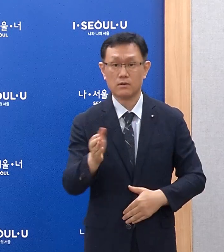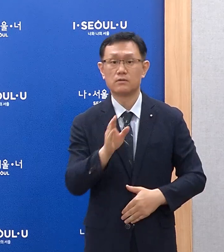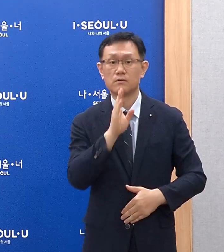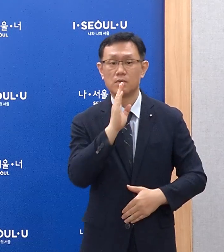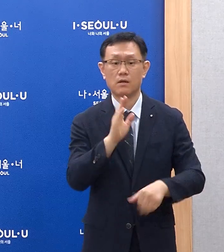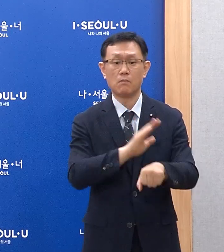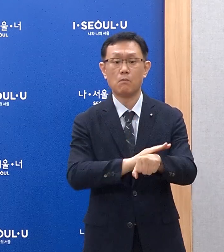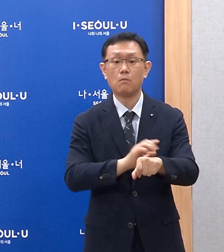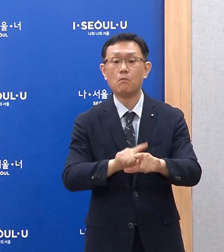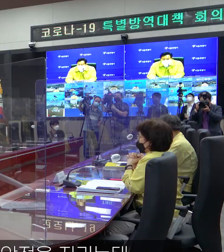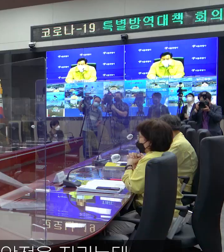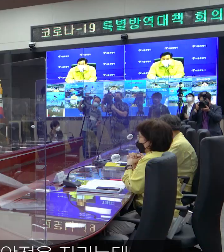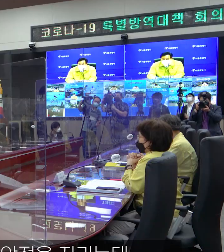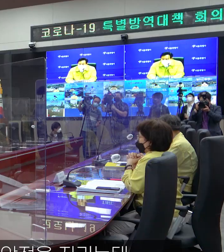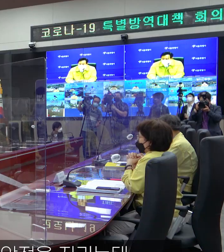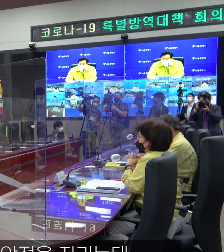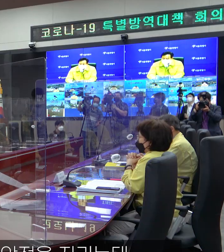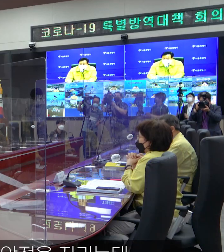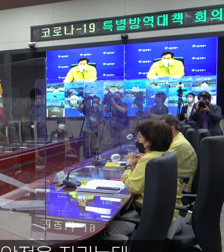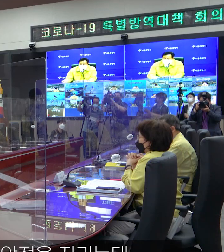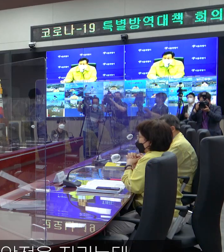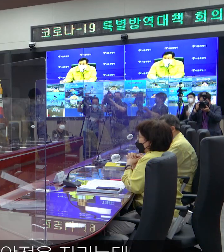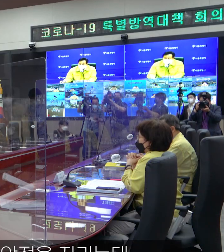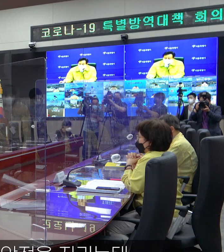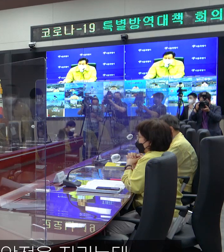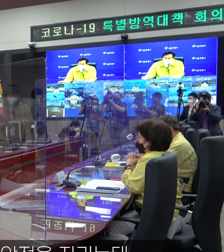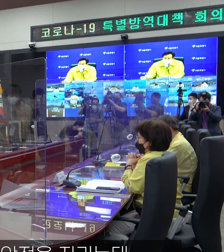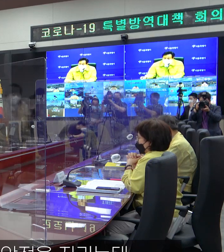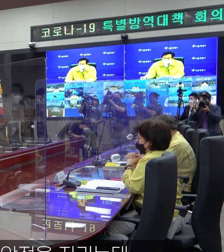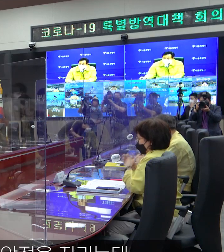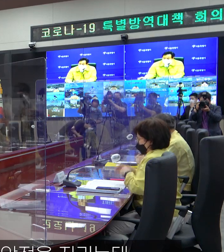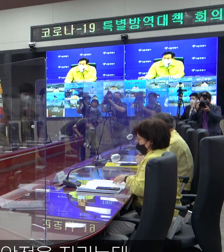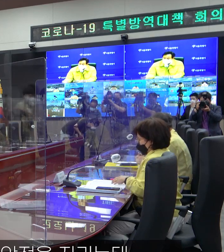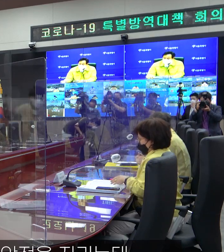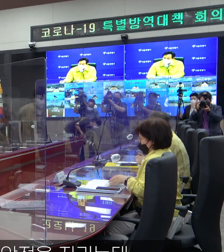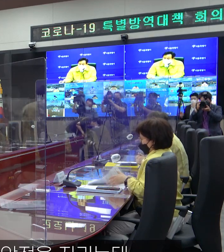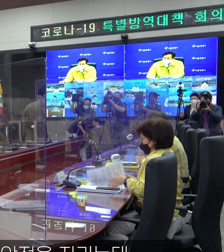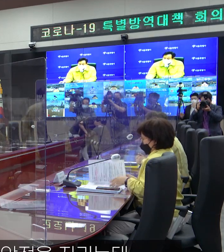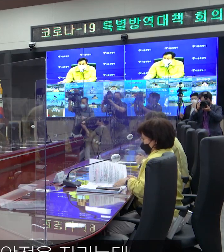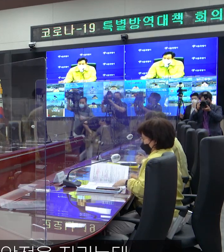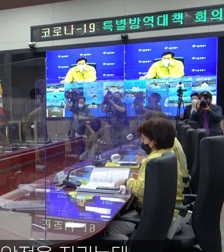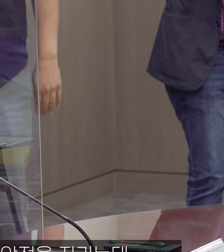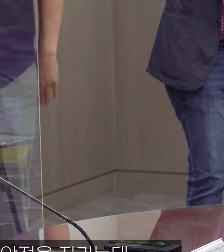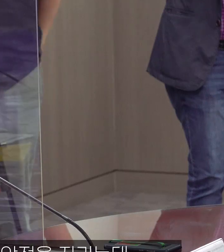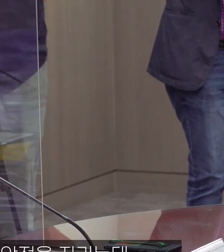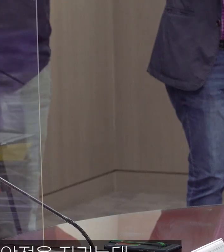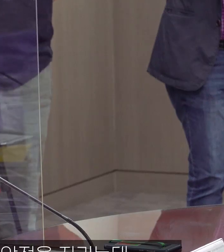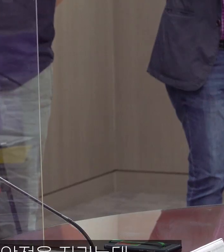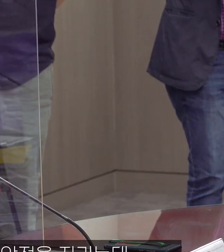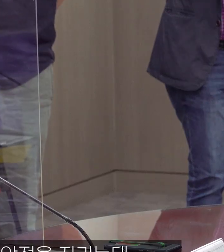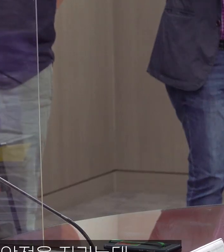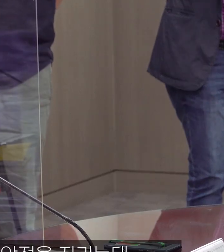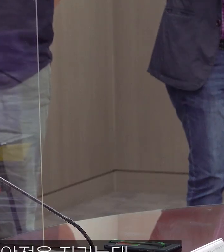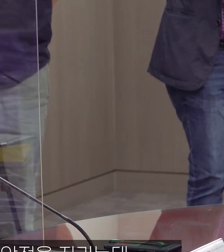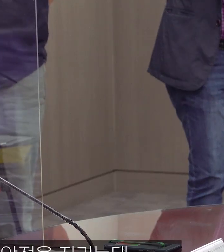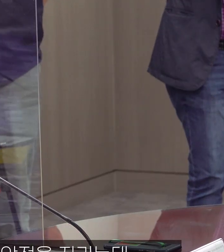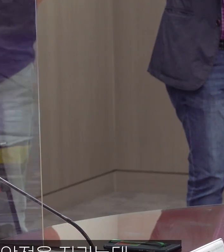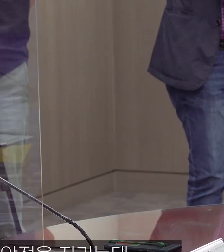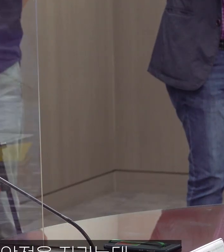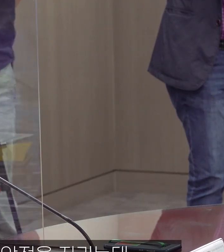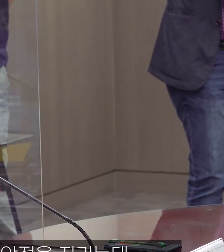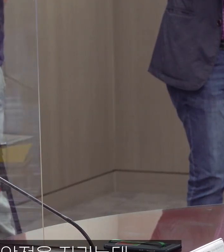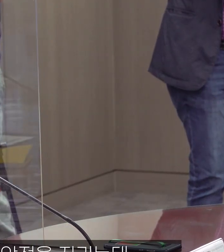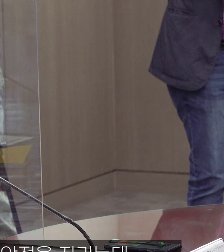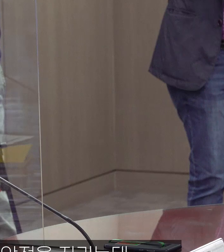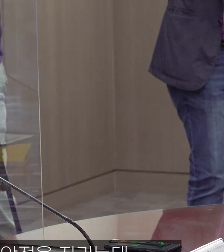최선을 다하겠습니다. 저부터 시민 여러분의 생명과 안전을 지키는데 조금의 빈틈도 소홀함도 없도록